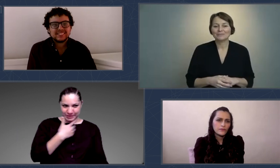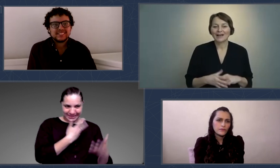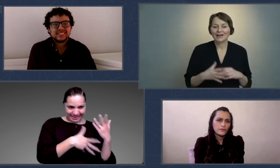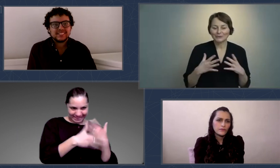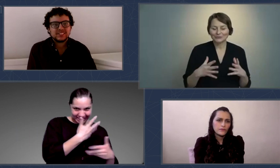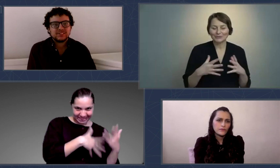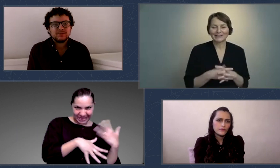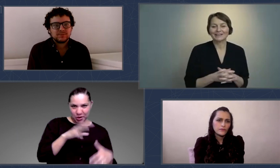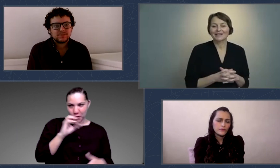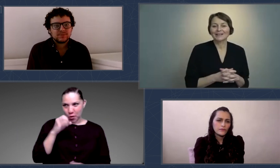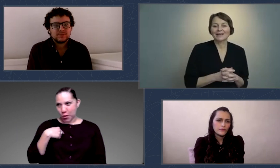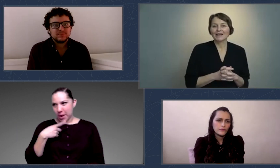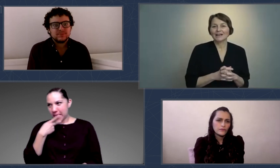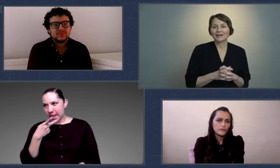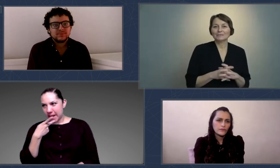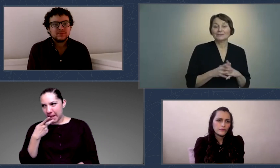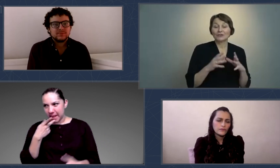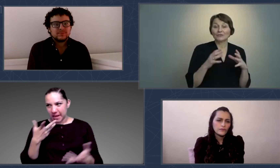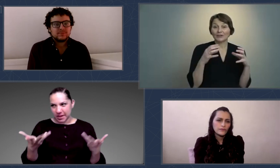debería,